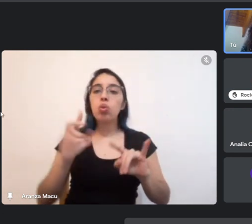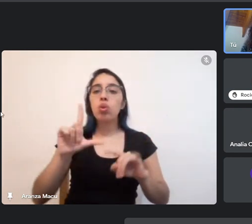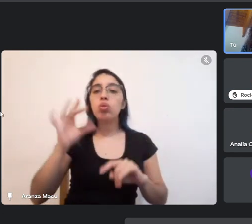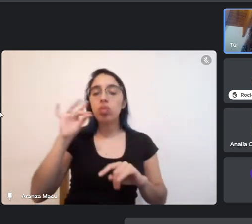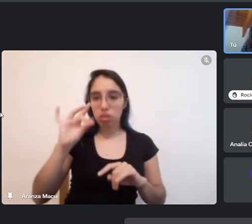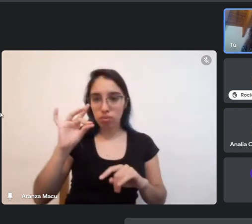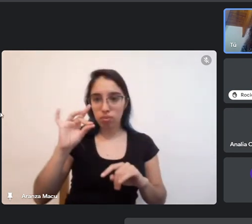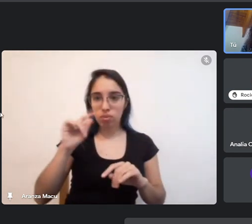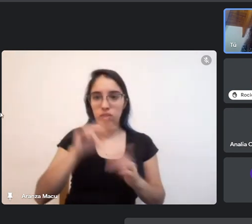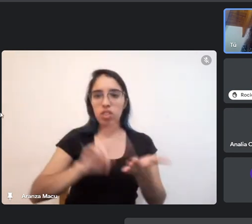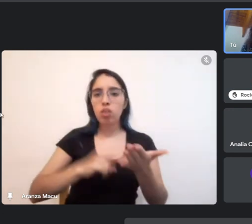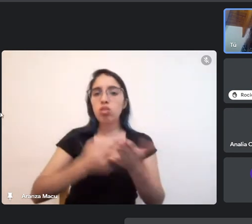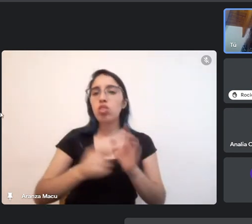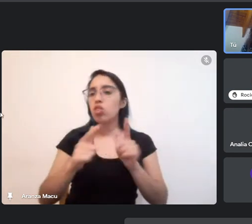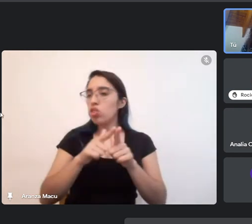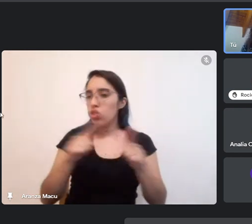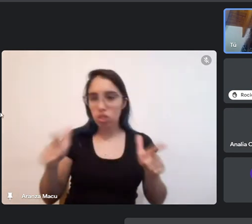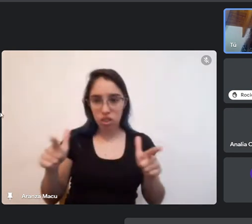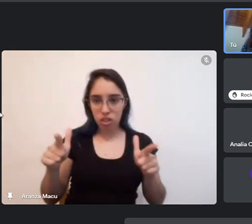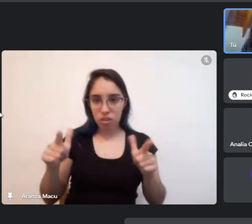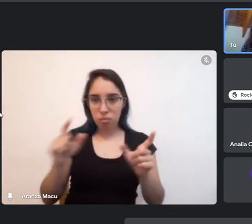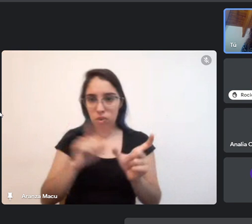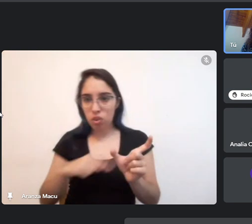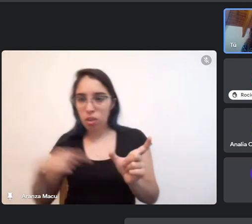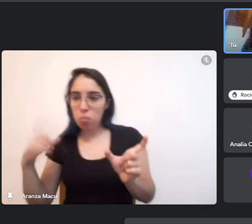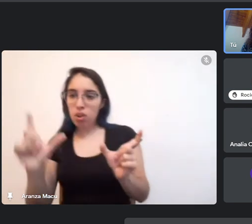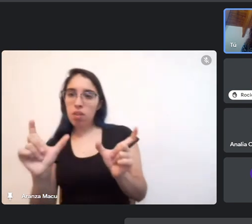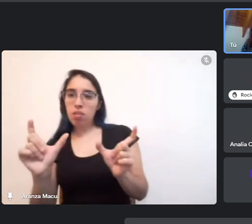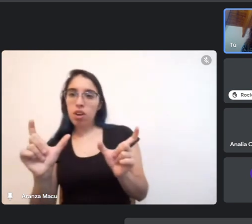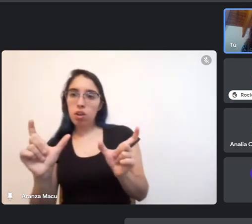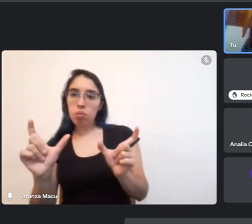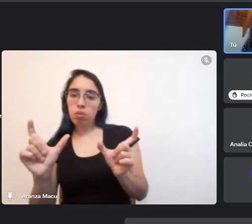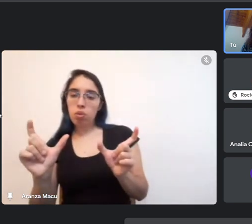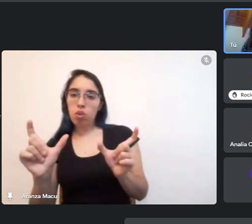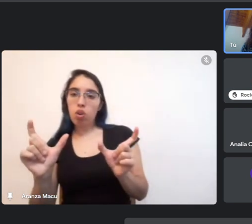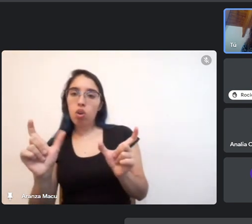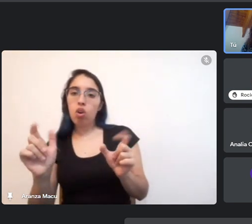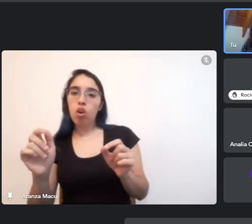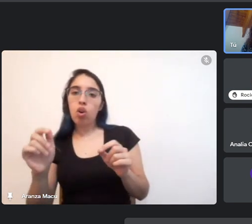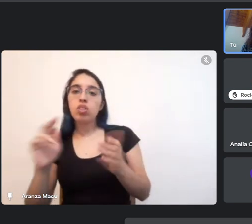se lee en condicional, con la terminación ia.